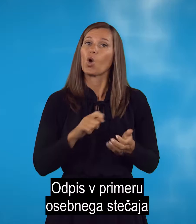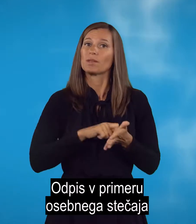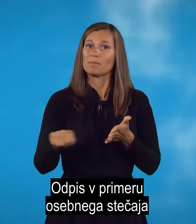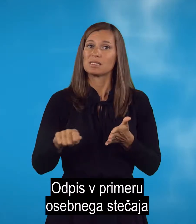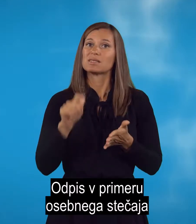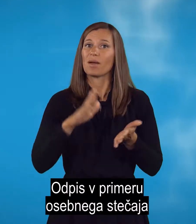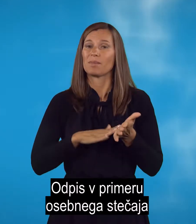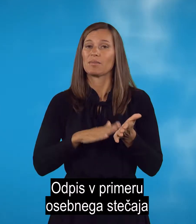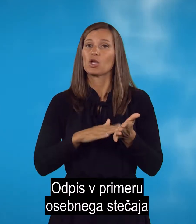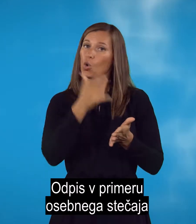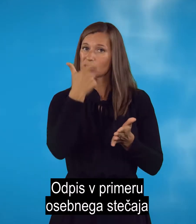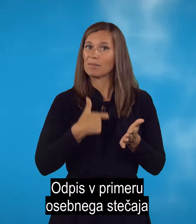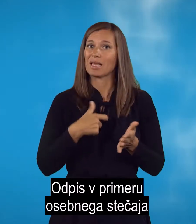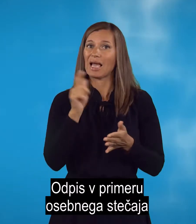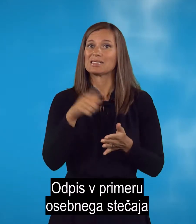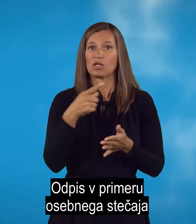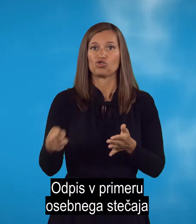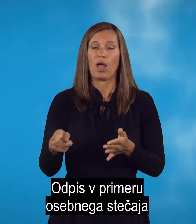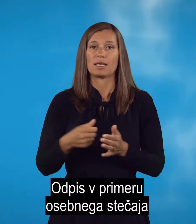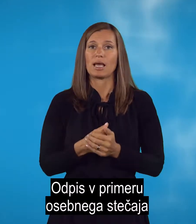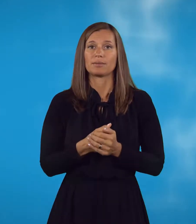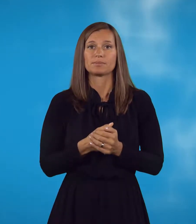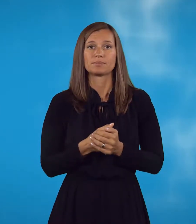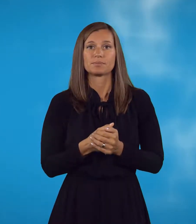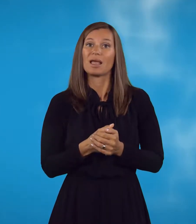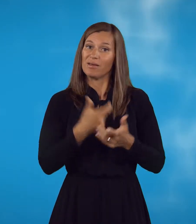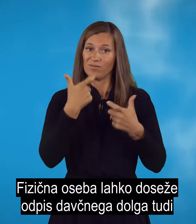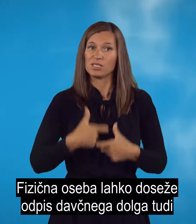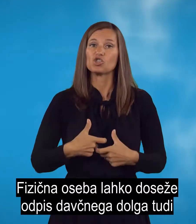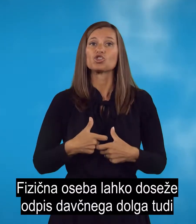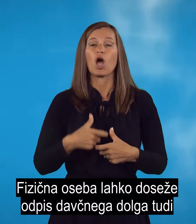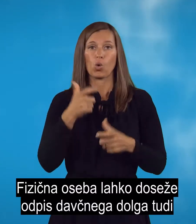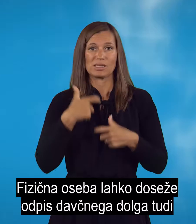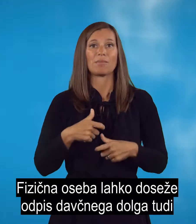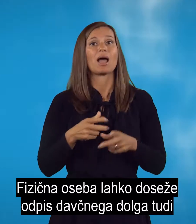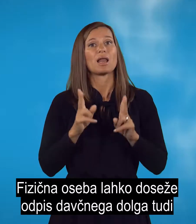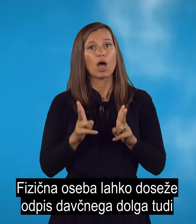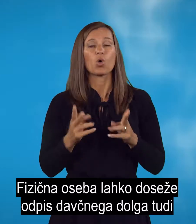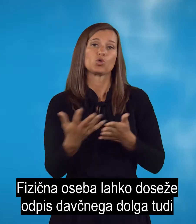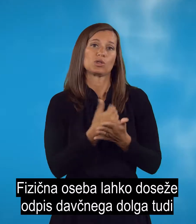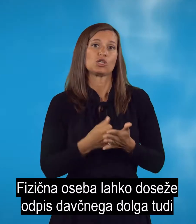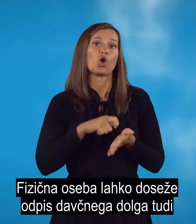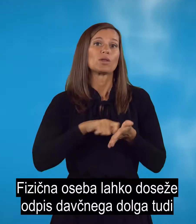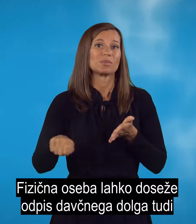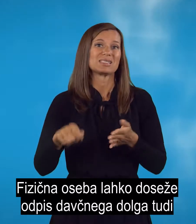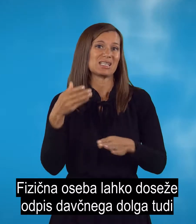Odpis v primeru osebnega stečaja. Fizična oseba lahko doseže odpis davčnega dolga tudi